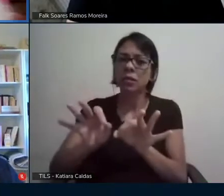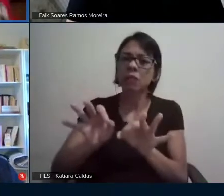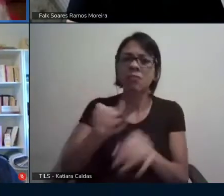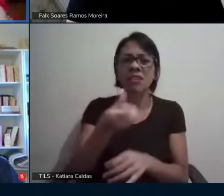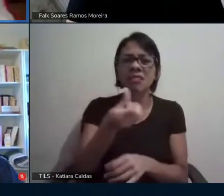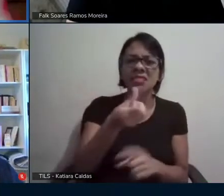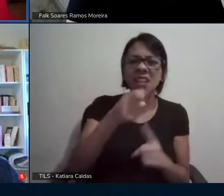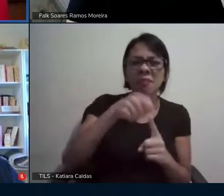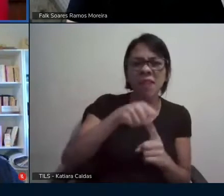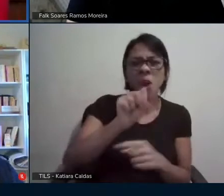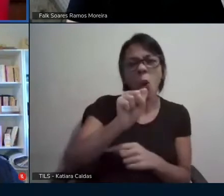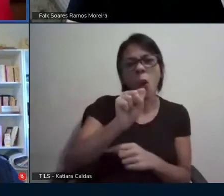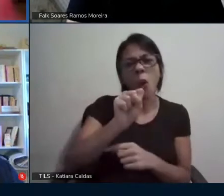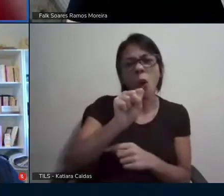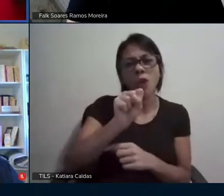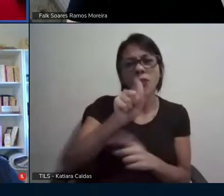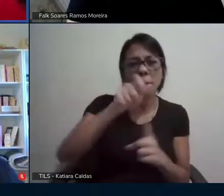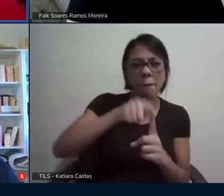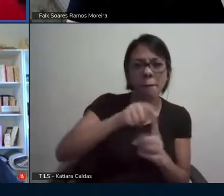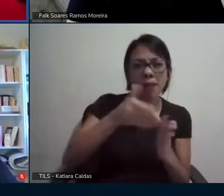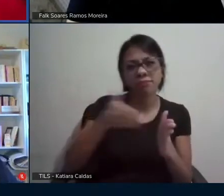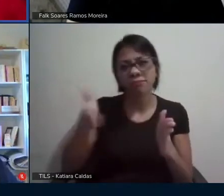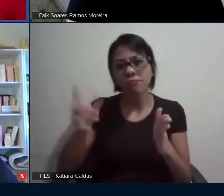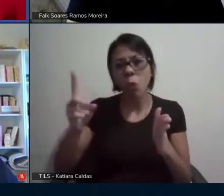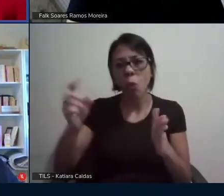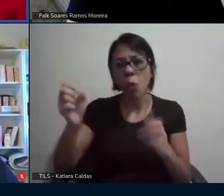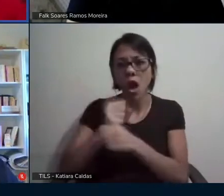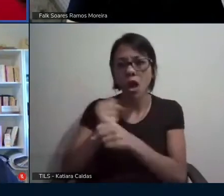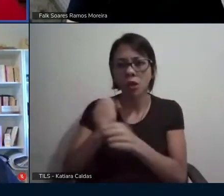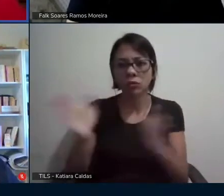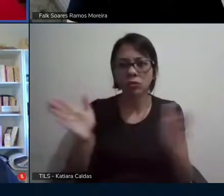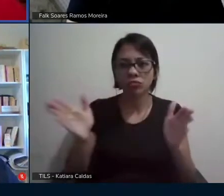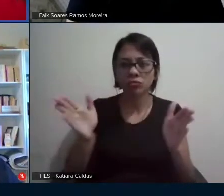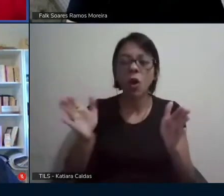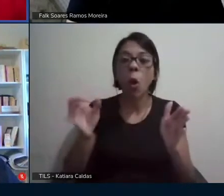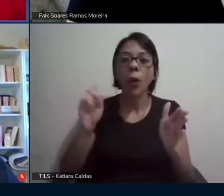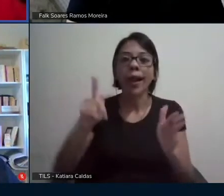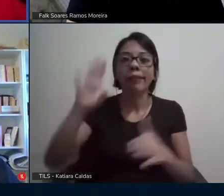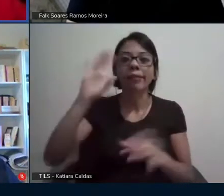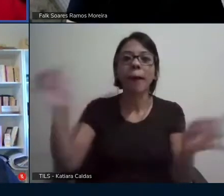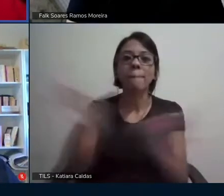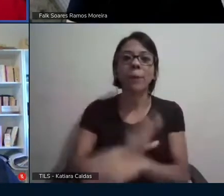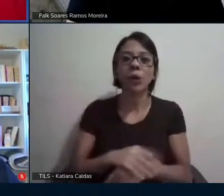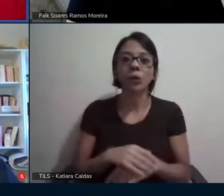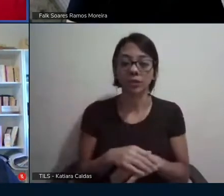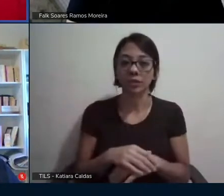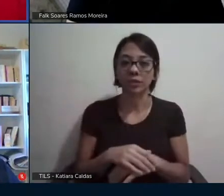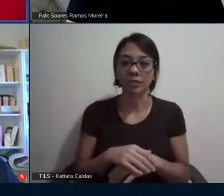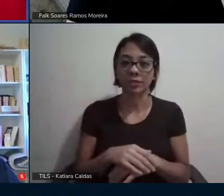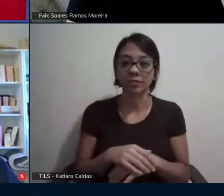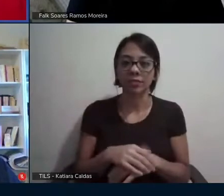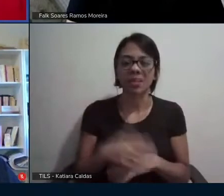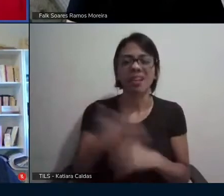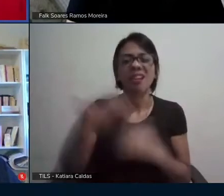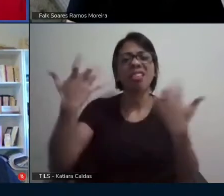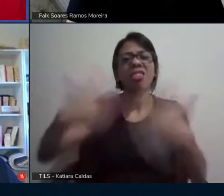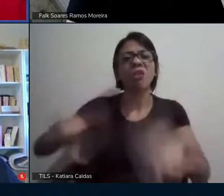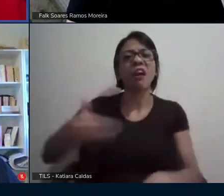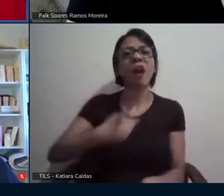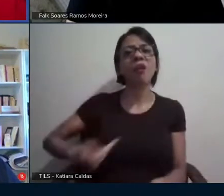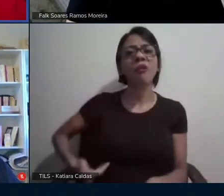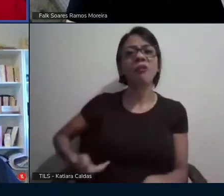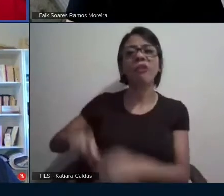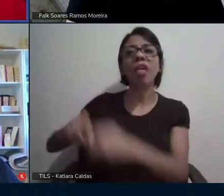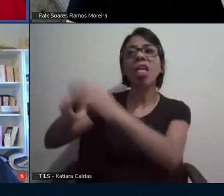6 meses, de 8 meses a um ano, para poder dizer assim, a academia está montada, é isso que ela vai fazer. Nós não queremos nada de governo, nós não estamos metendo em